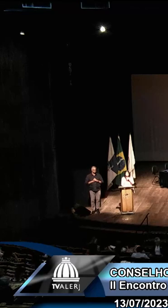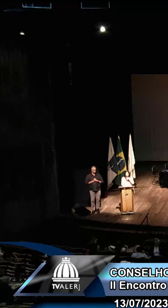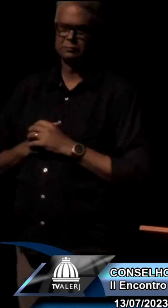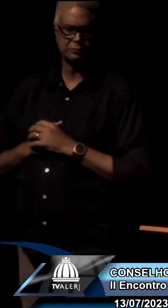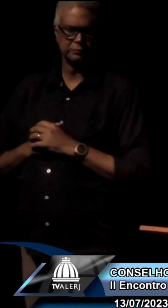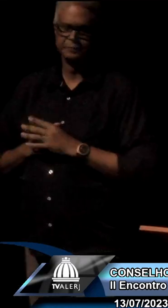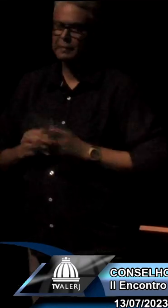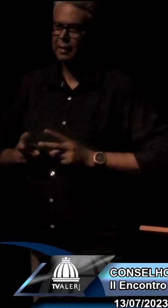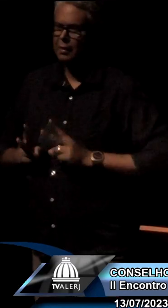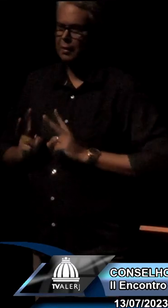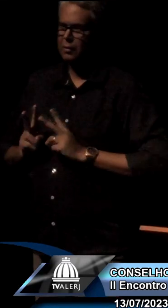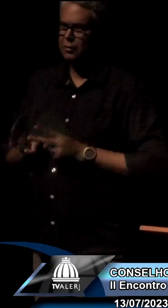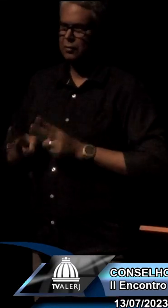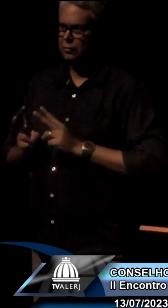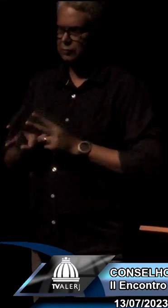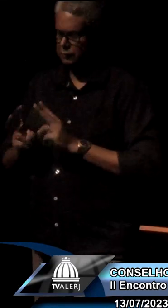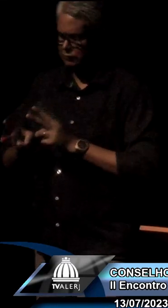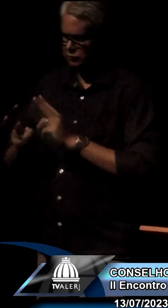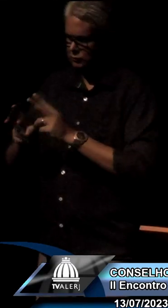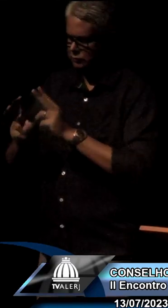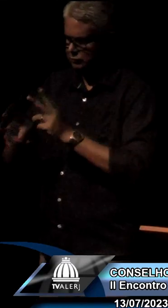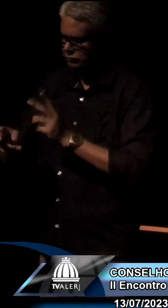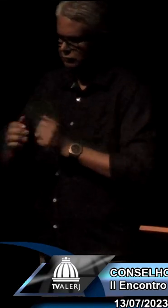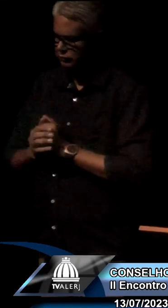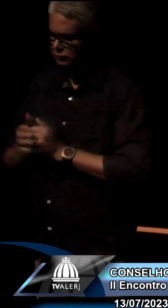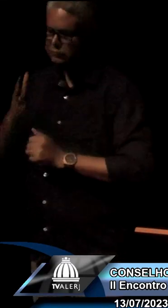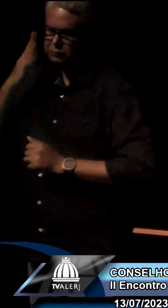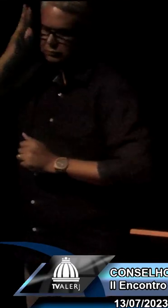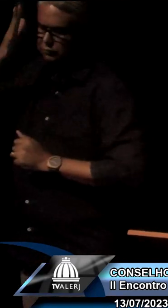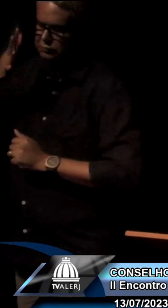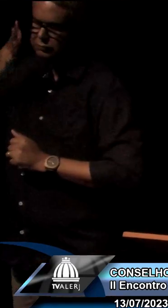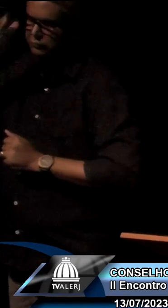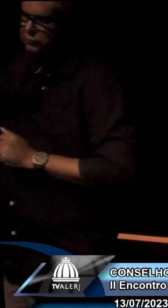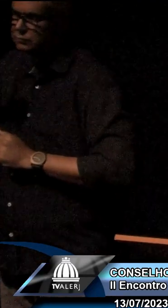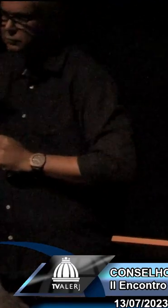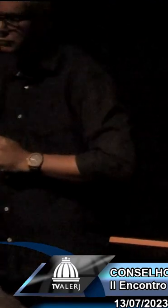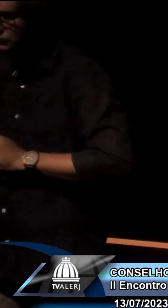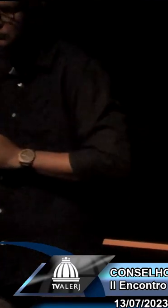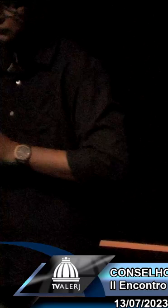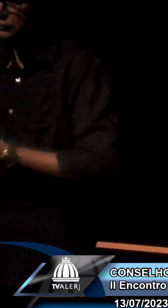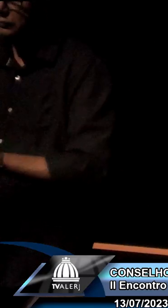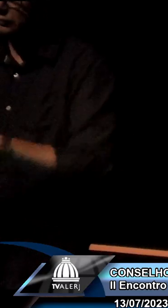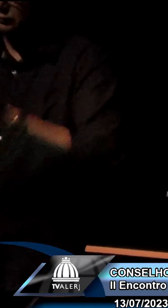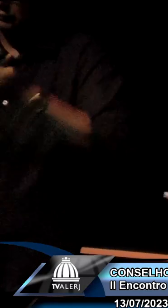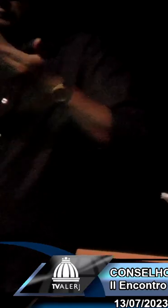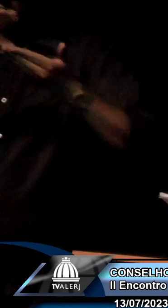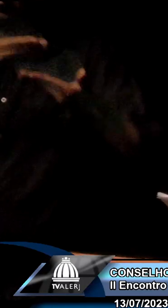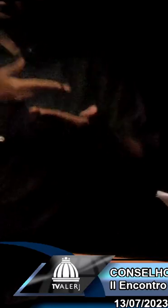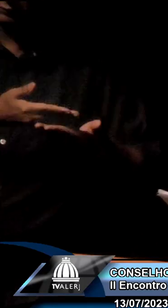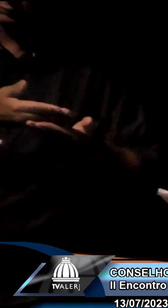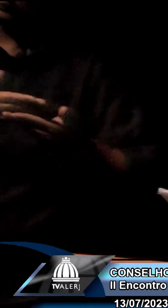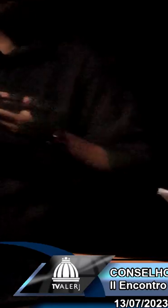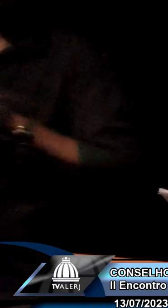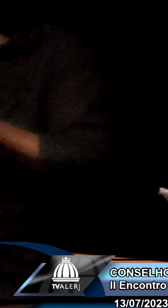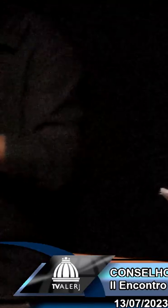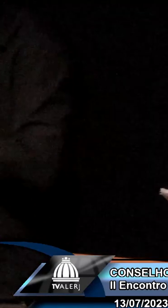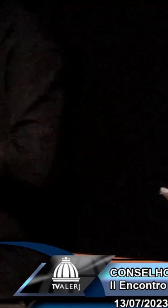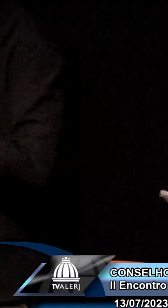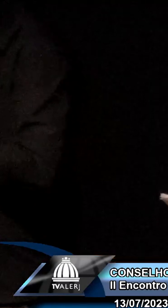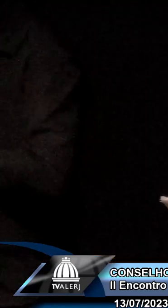dando prosseguimento as programações do dia convidamos a senhora a Caroline Morgado